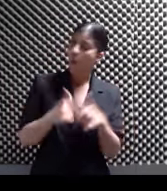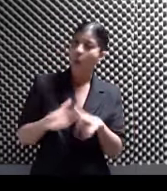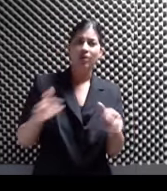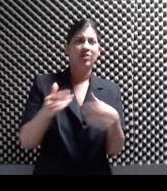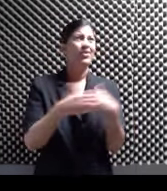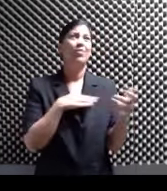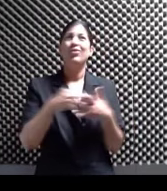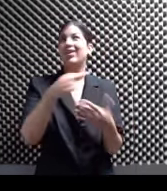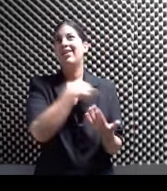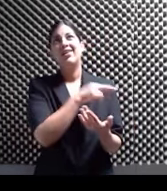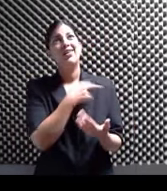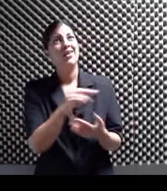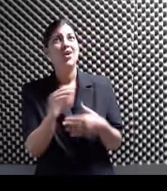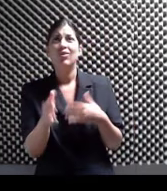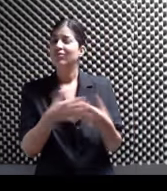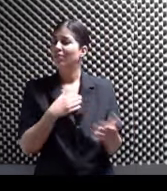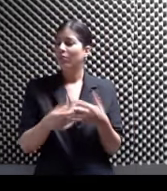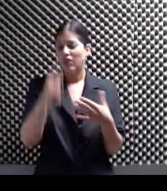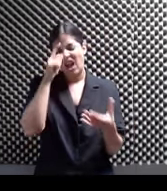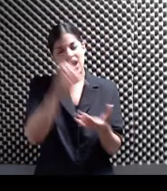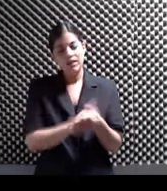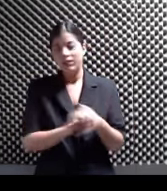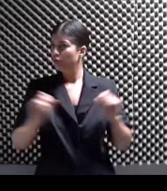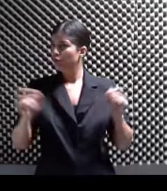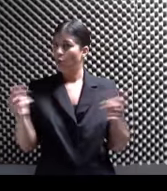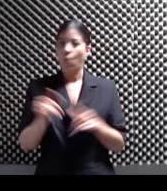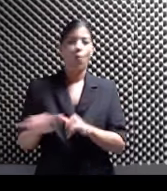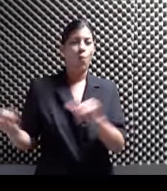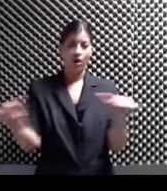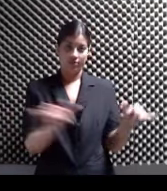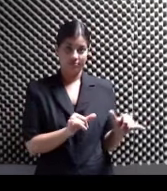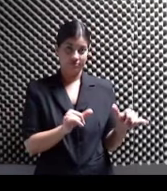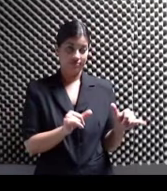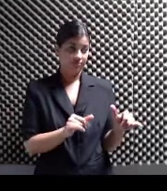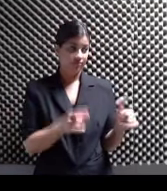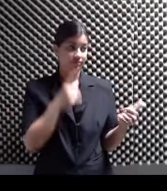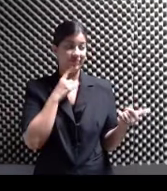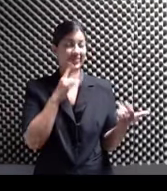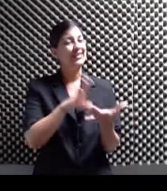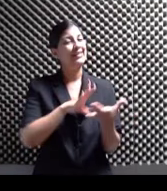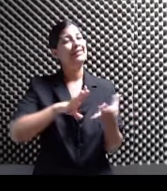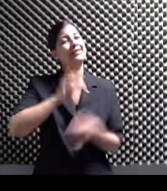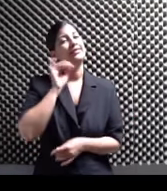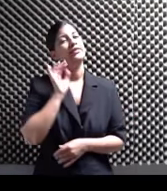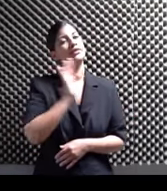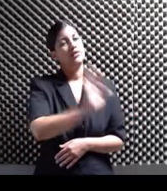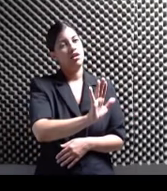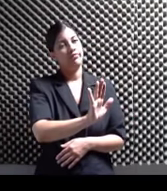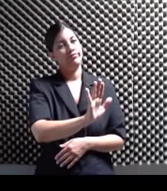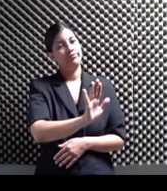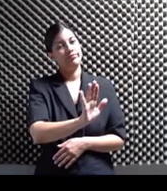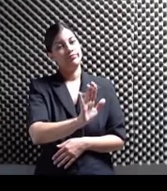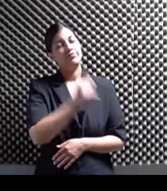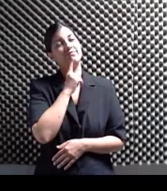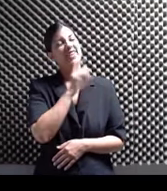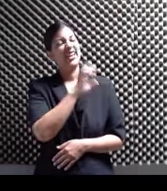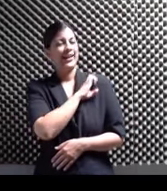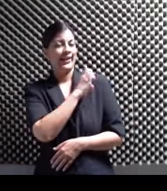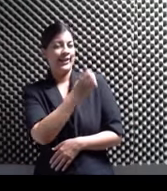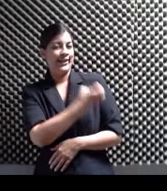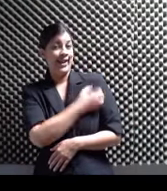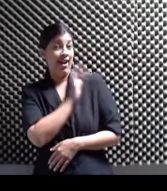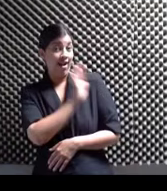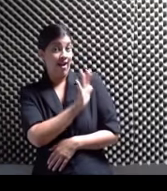cualquier religión o cualquier dogma, ¿no? Estamos hablando básicamente de tu esencia. Tu esencia cuenta de la energía, y